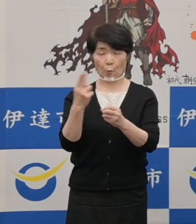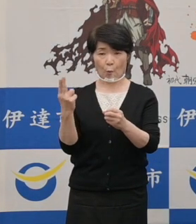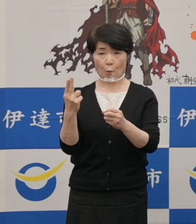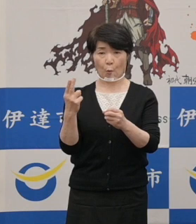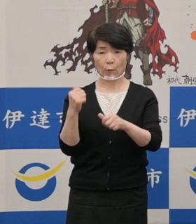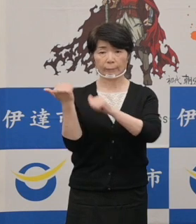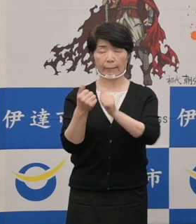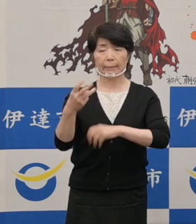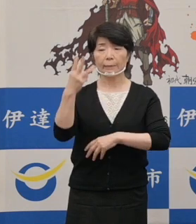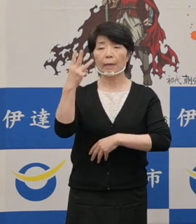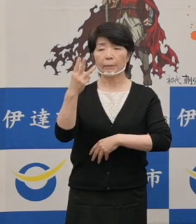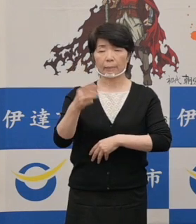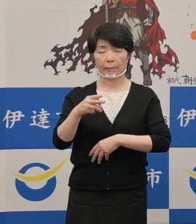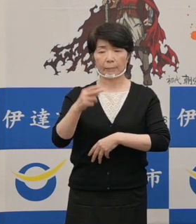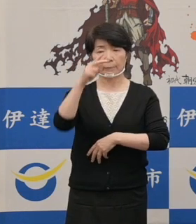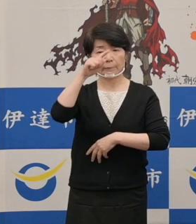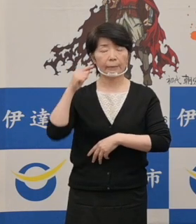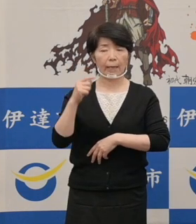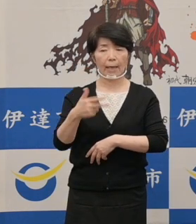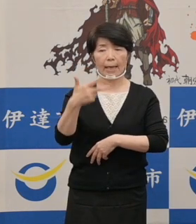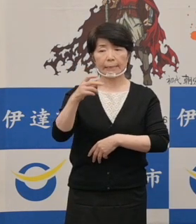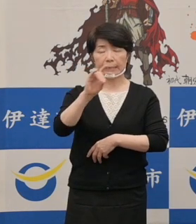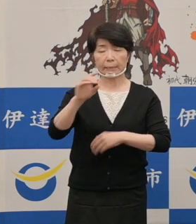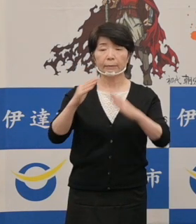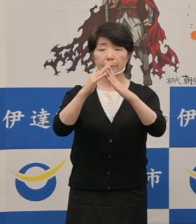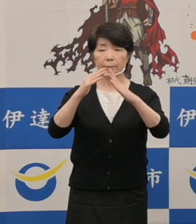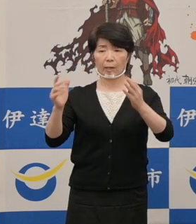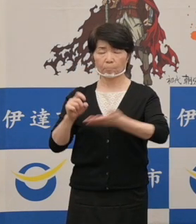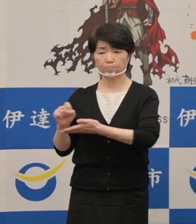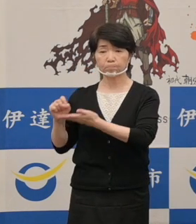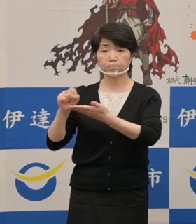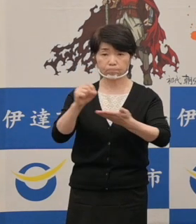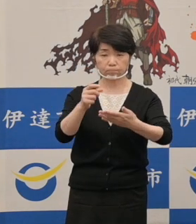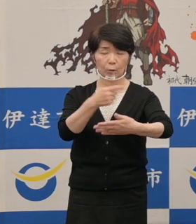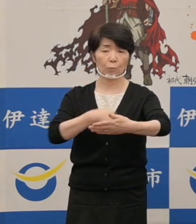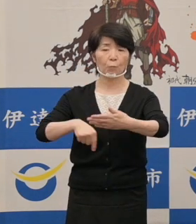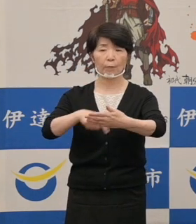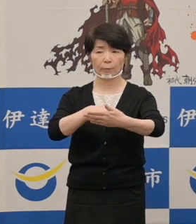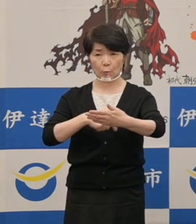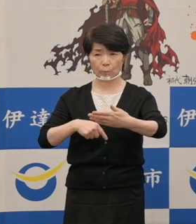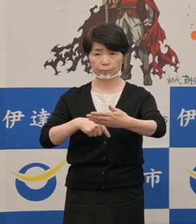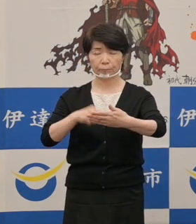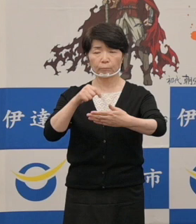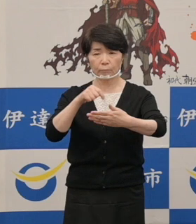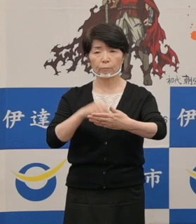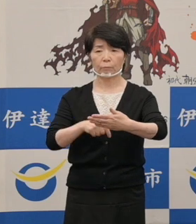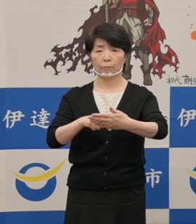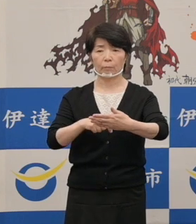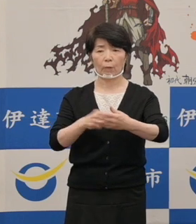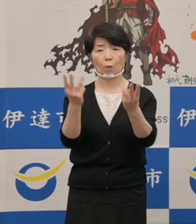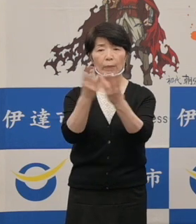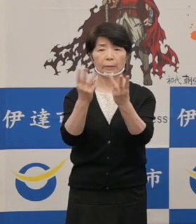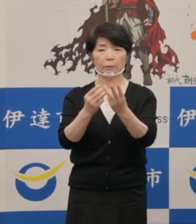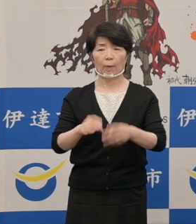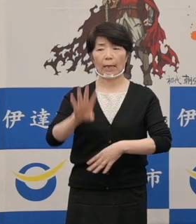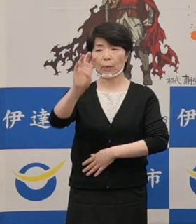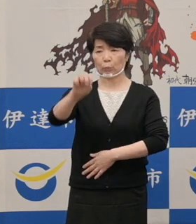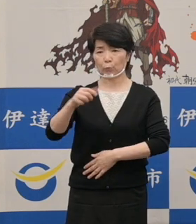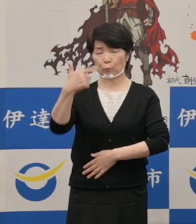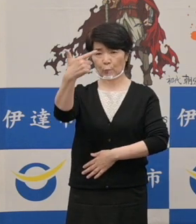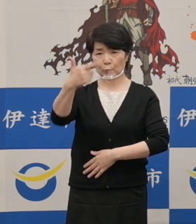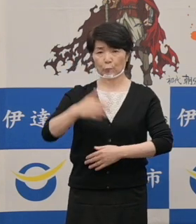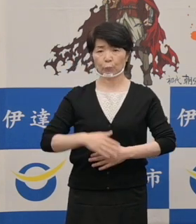令和2年第3回立て審議会定例会提出議案の概要でございます。提出議案の総数は46件でございます